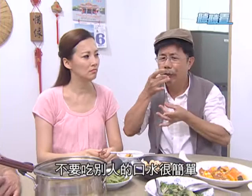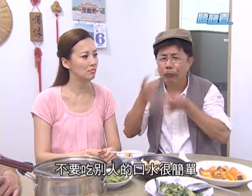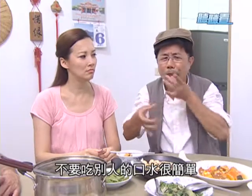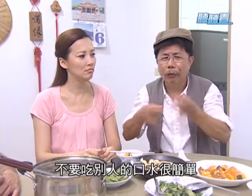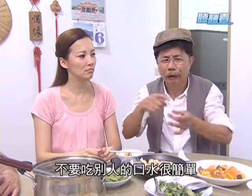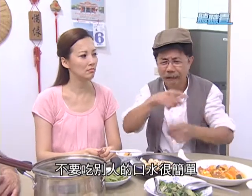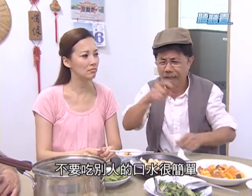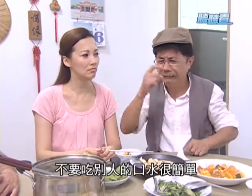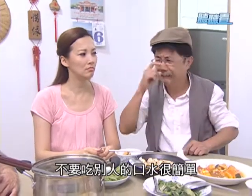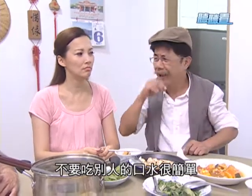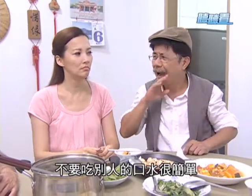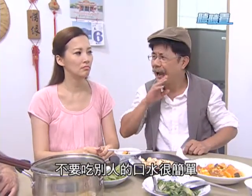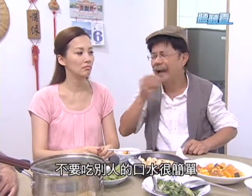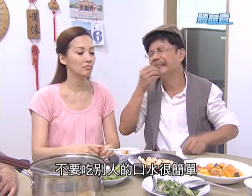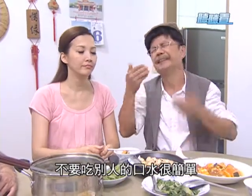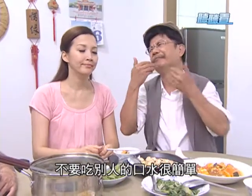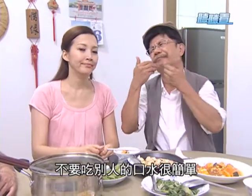吃别人的口水很简单，